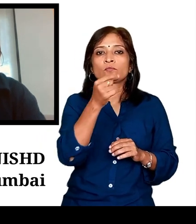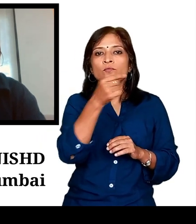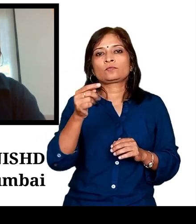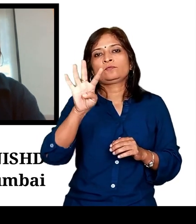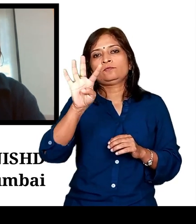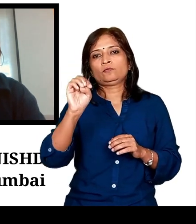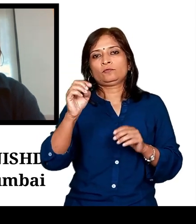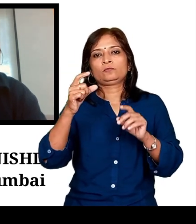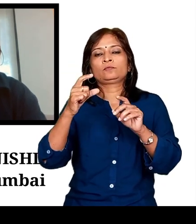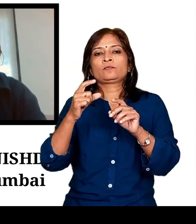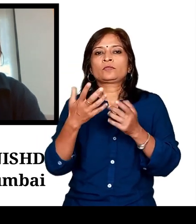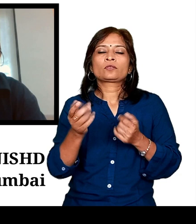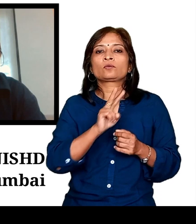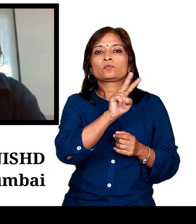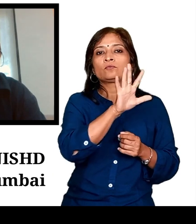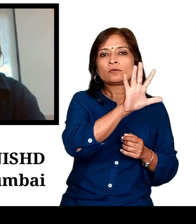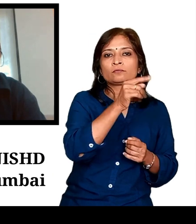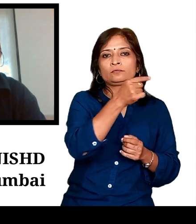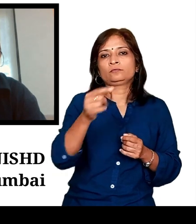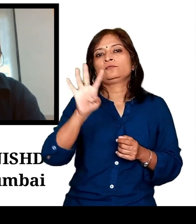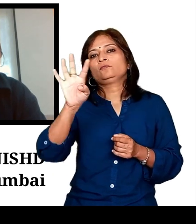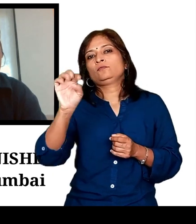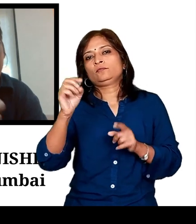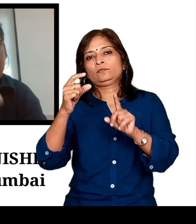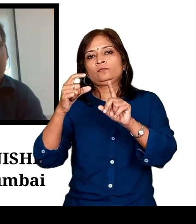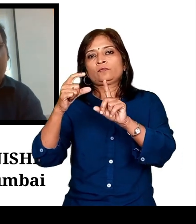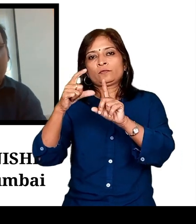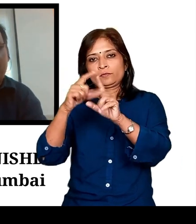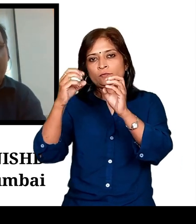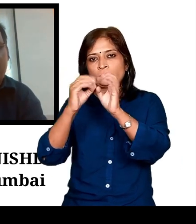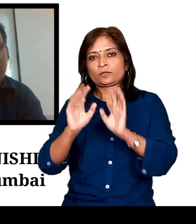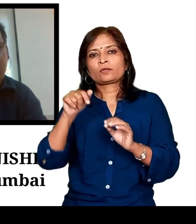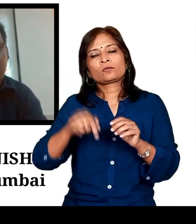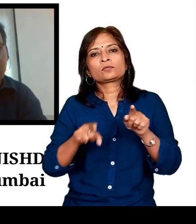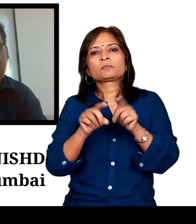20 से 40 होती है, 25 to 40 होती है. तो इस तरह का, देन इस